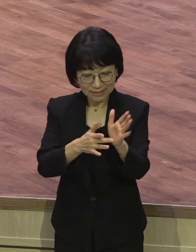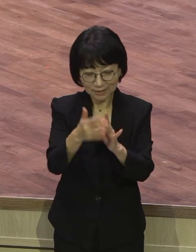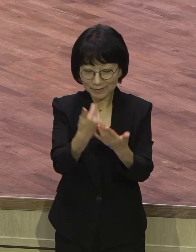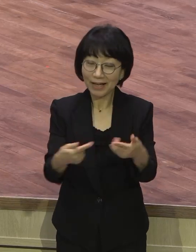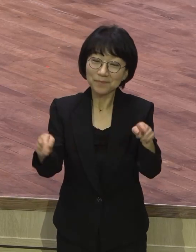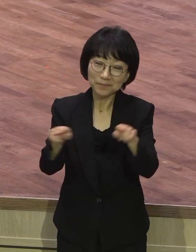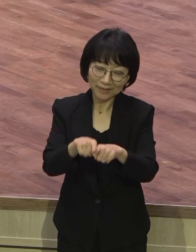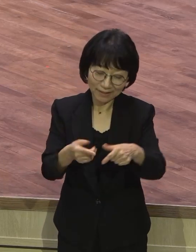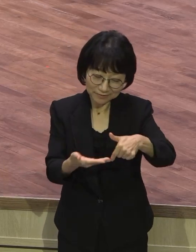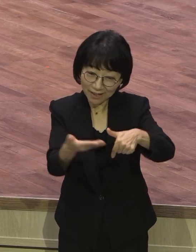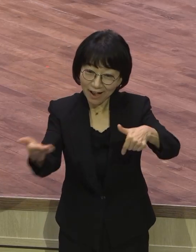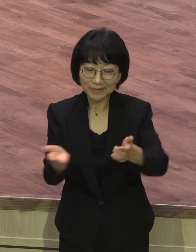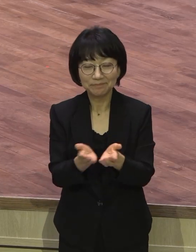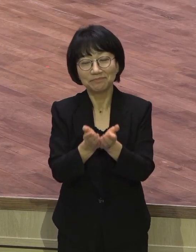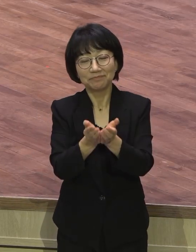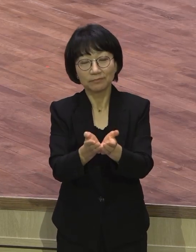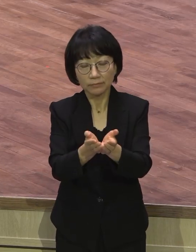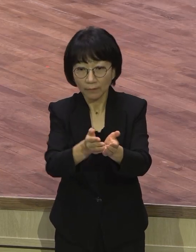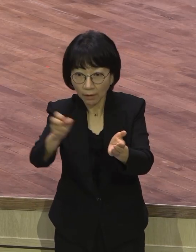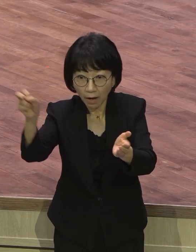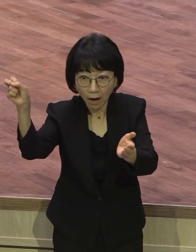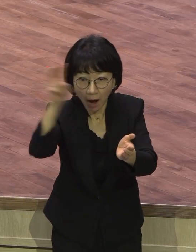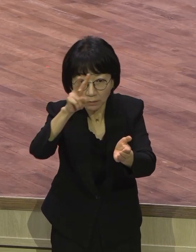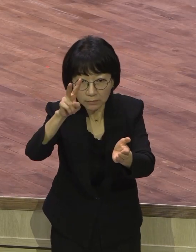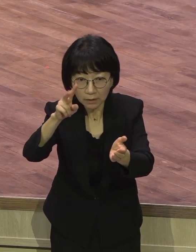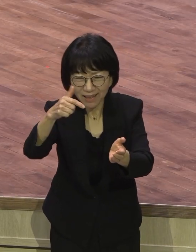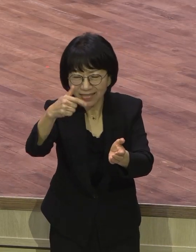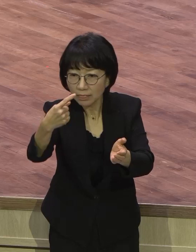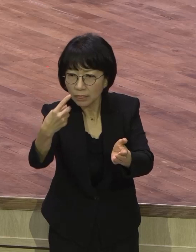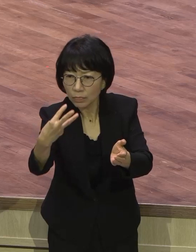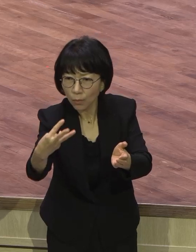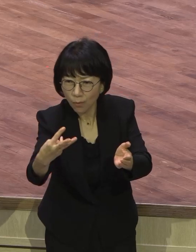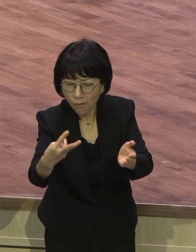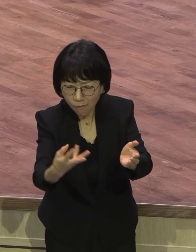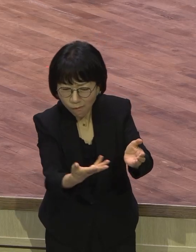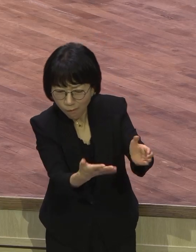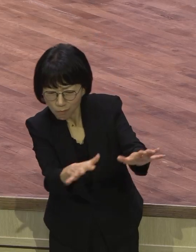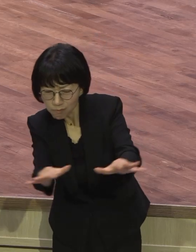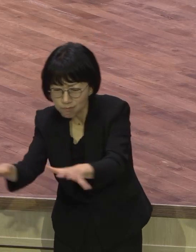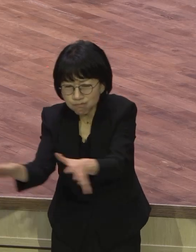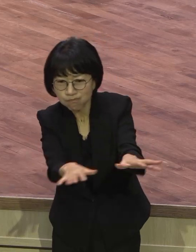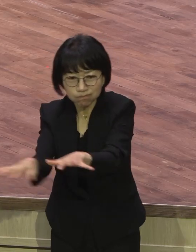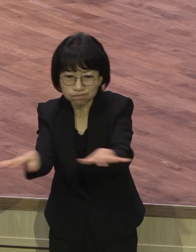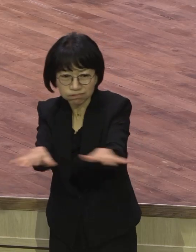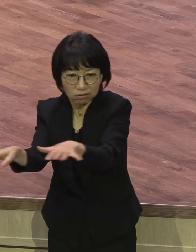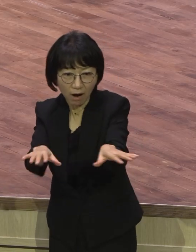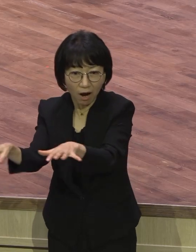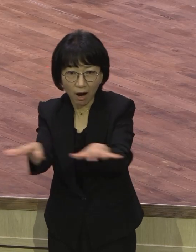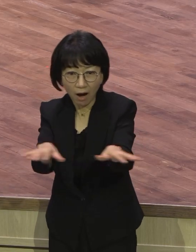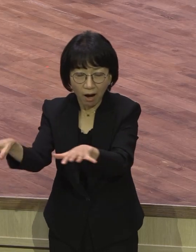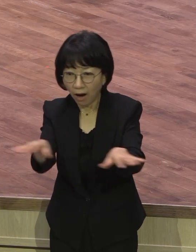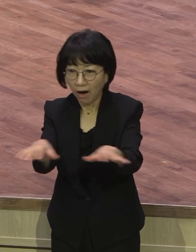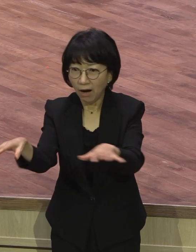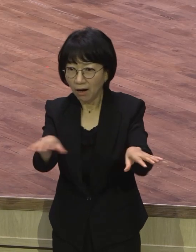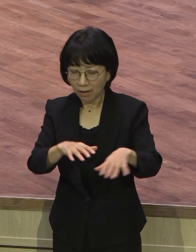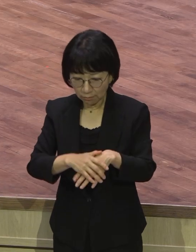바다를 건너는데 갑자기 바다에 큰 돌이 일어나서 배가 물결에 뒤덮이게 되었다.